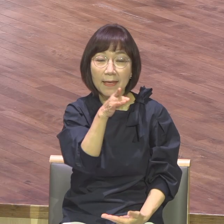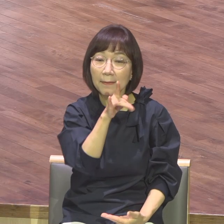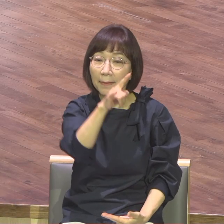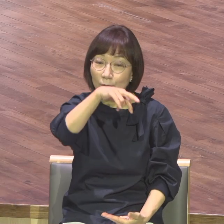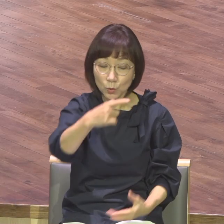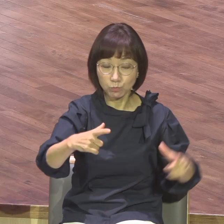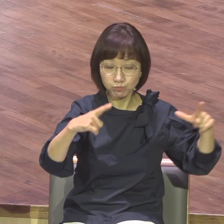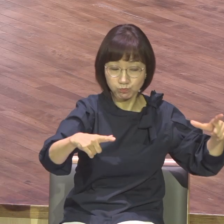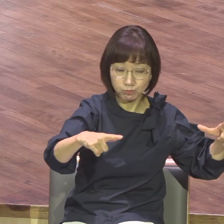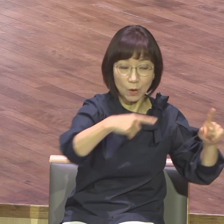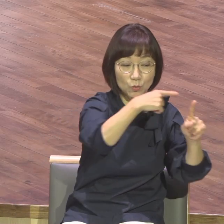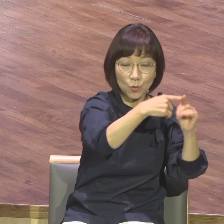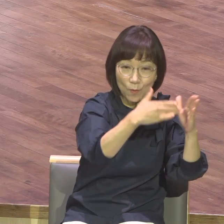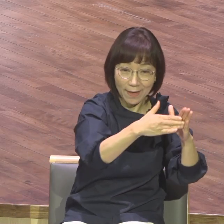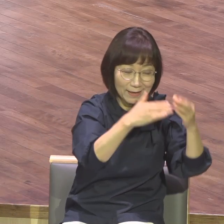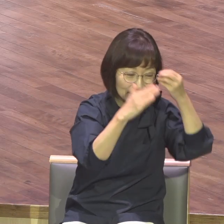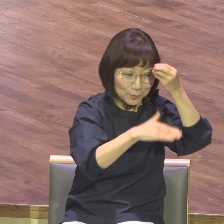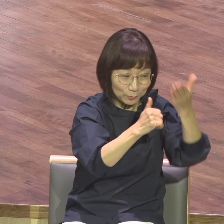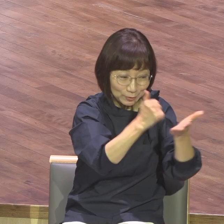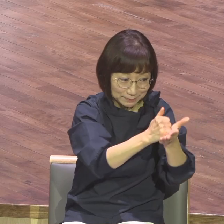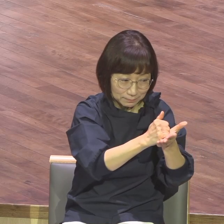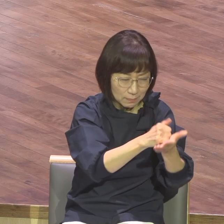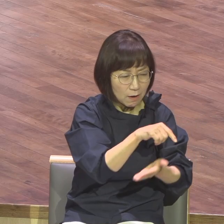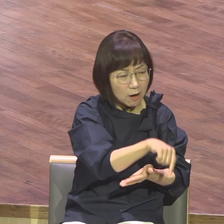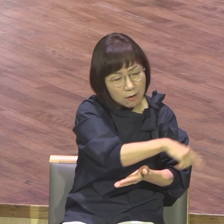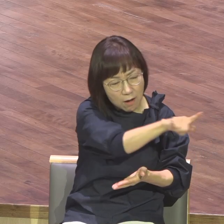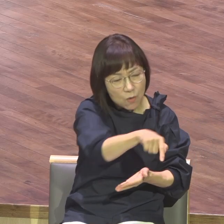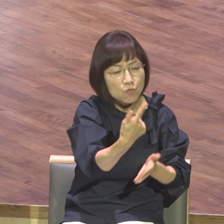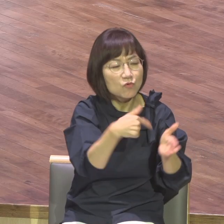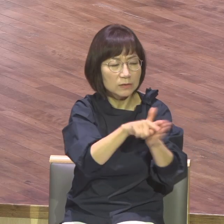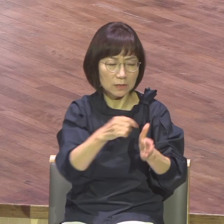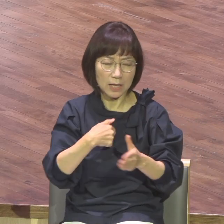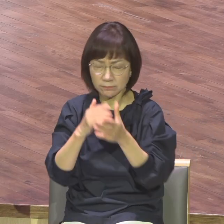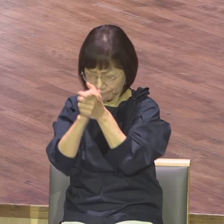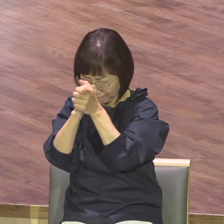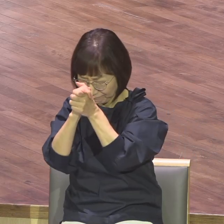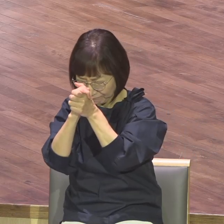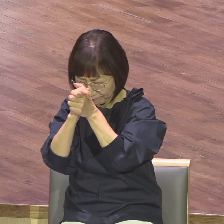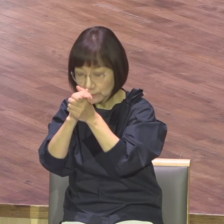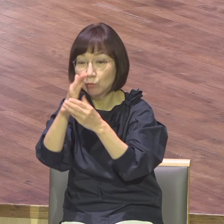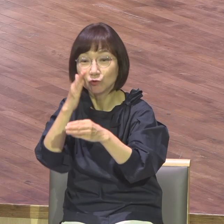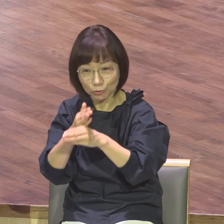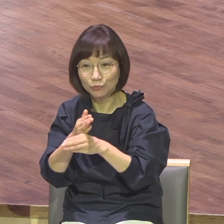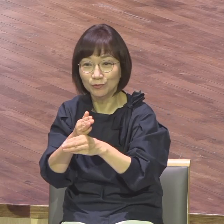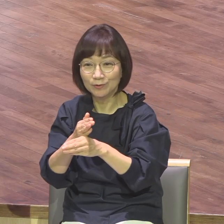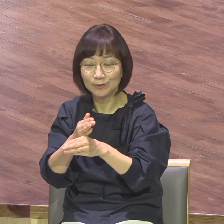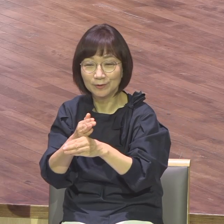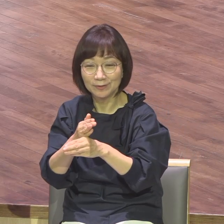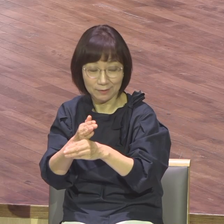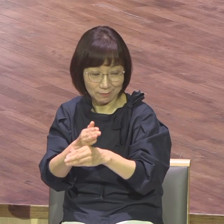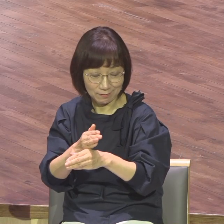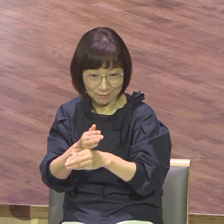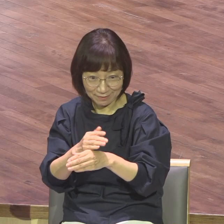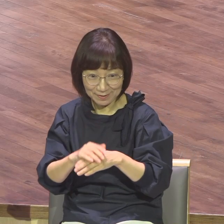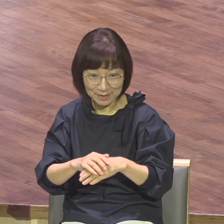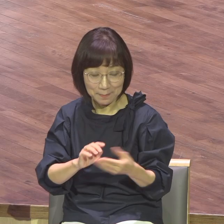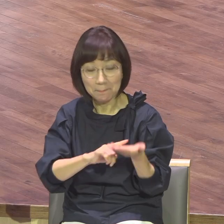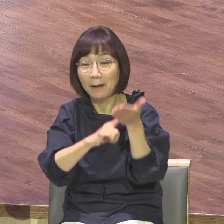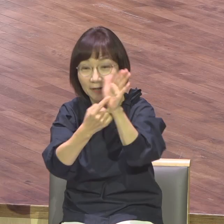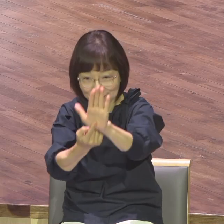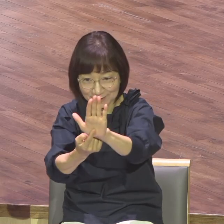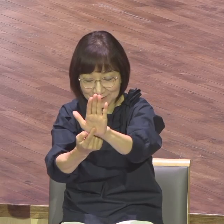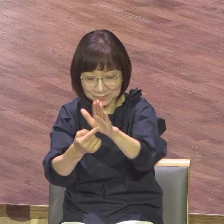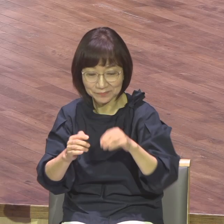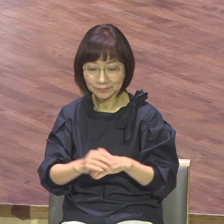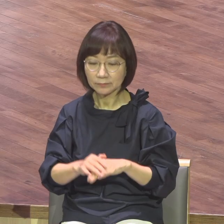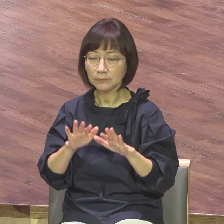위해서 자신이 중보 기도하고 있다는 이 사실, 그 내용에 대해서 구체적으로 밝히고 있습니다. 이 사도